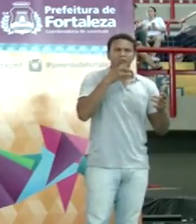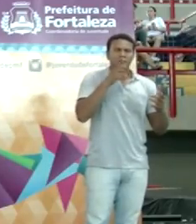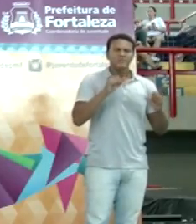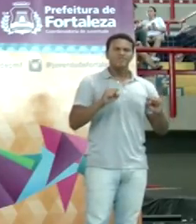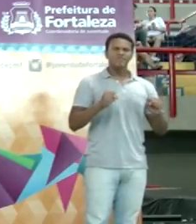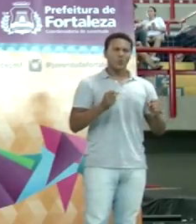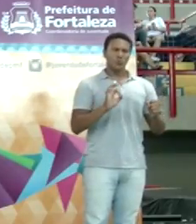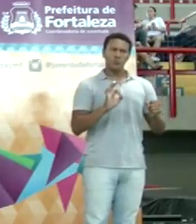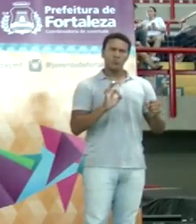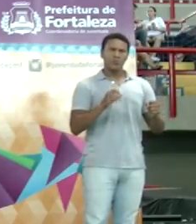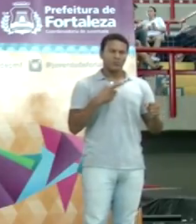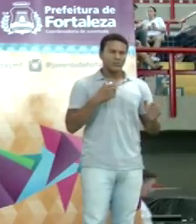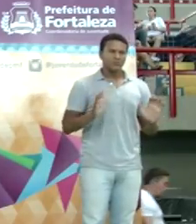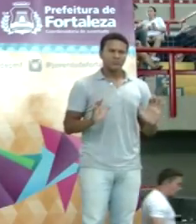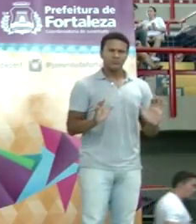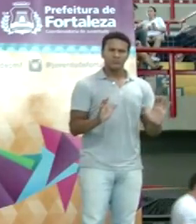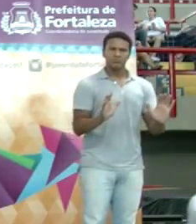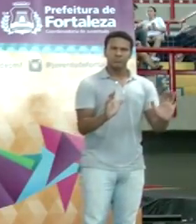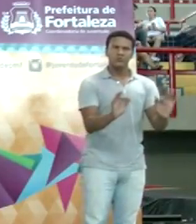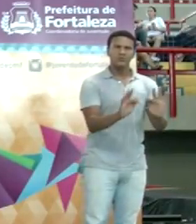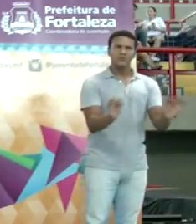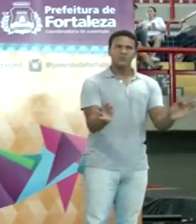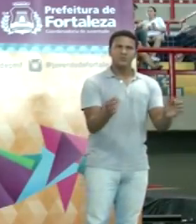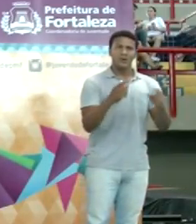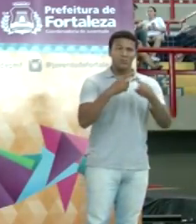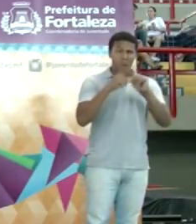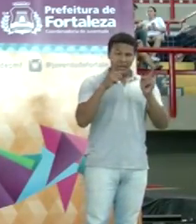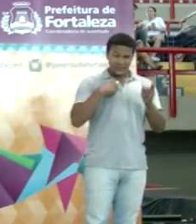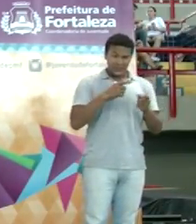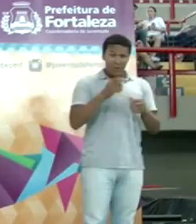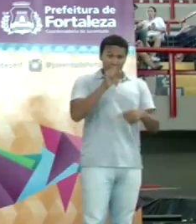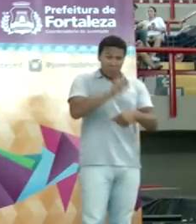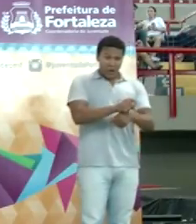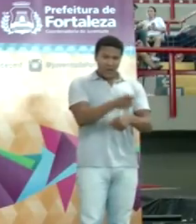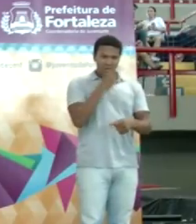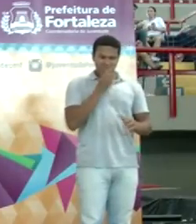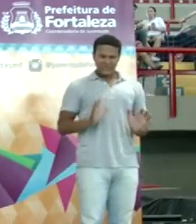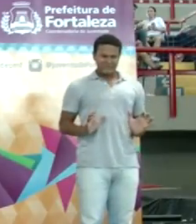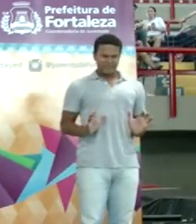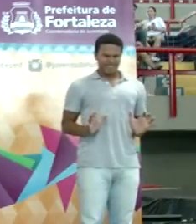do repouso é quebrar essa barreira da estática. Todo mundo comigo aqui, ó.